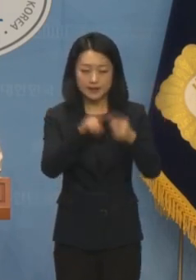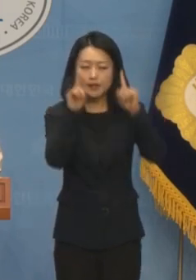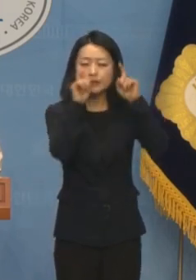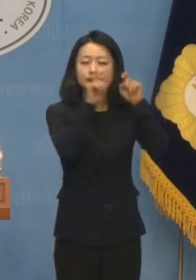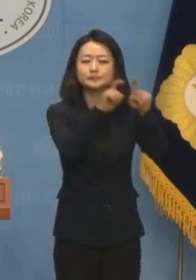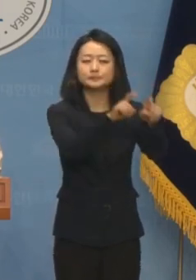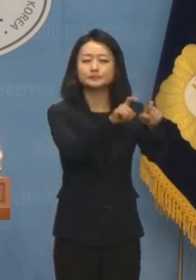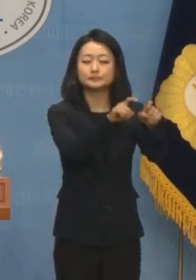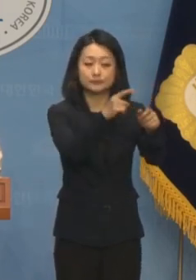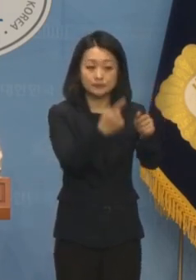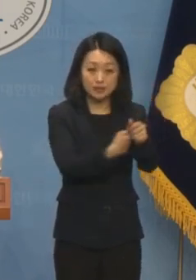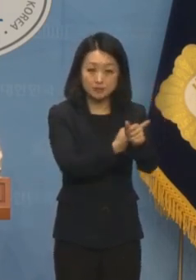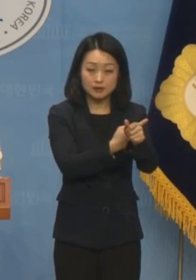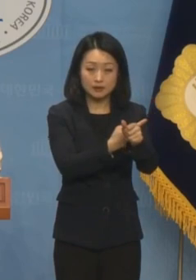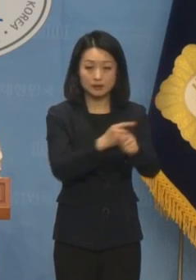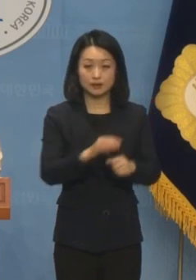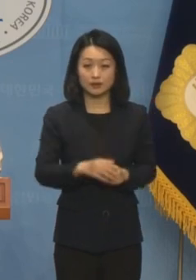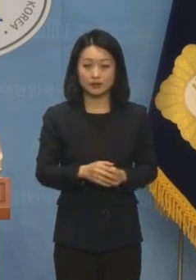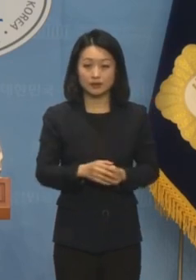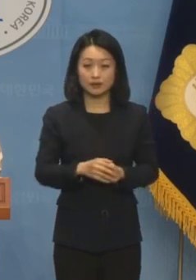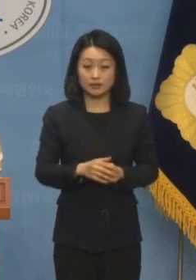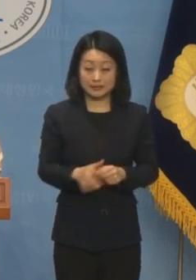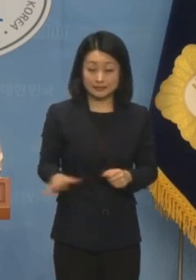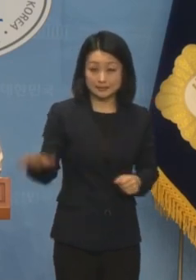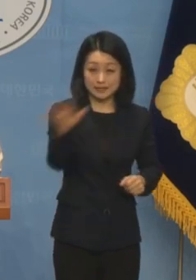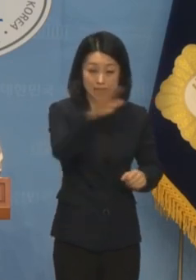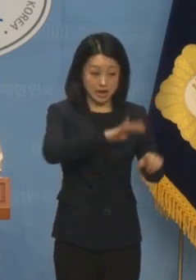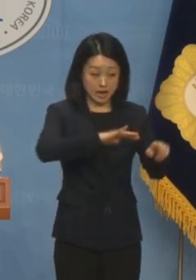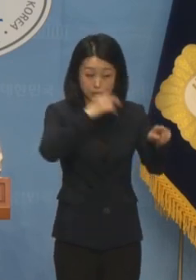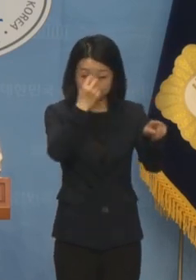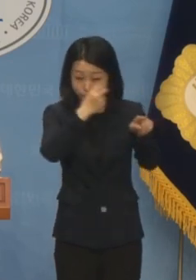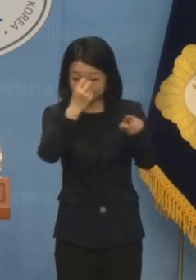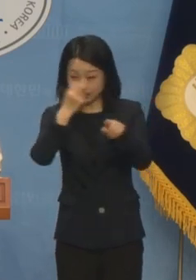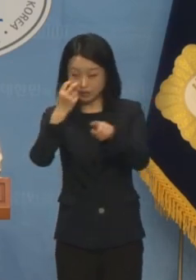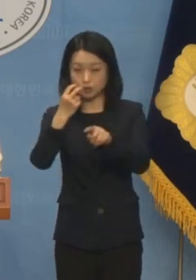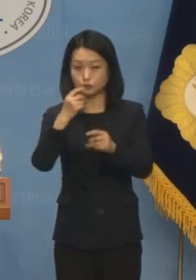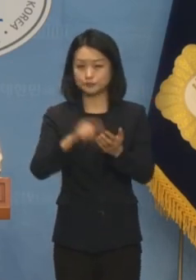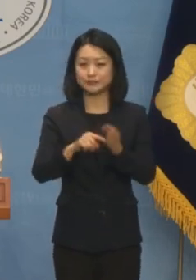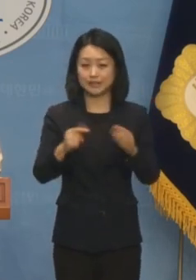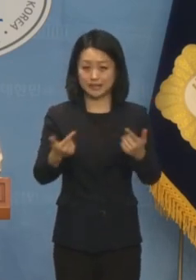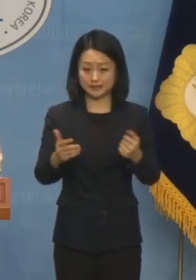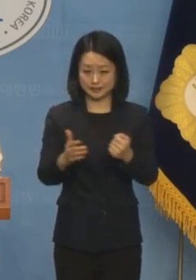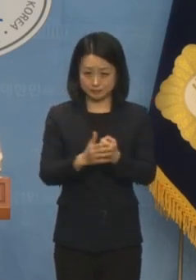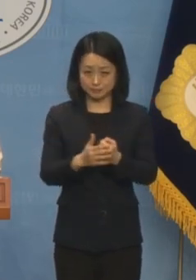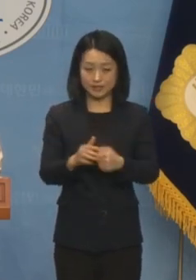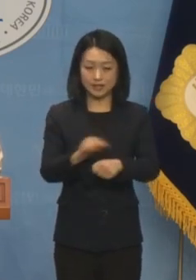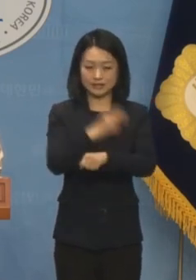채 이대로는 성역 없는 진상규명이 불가능합니다.